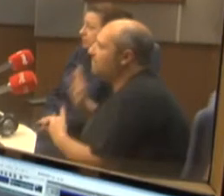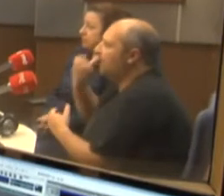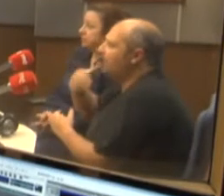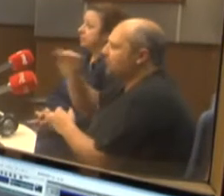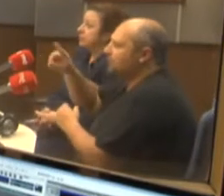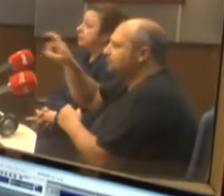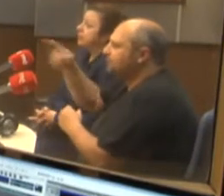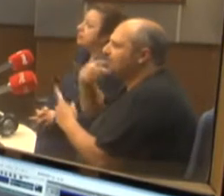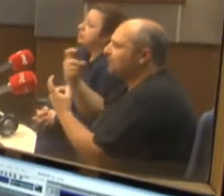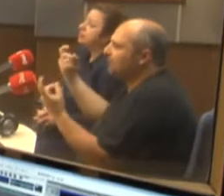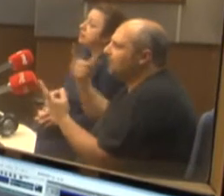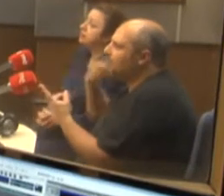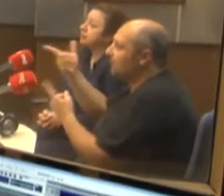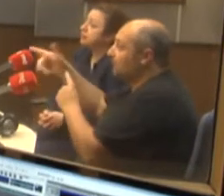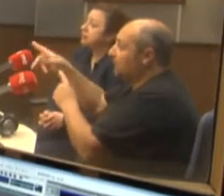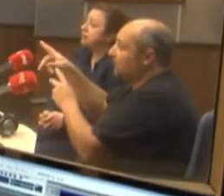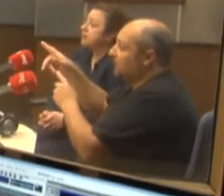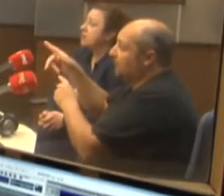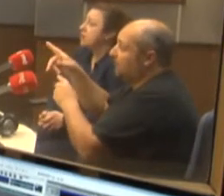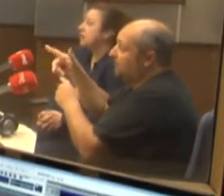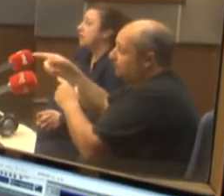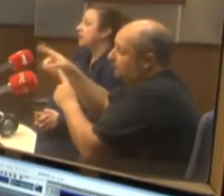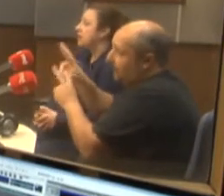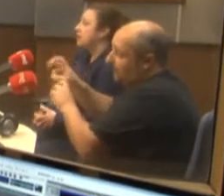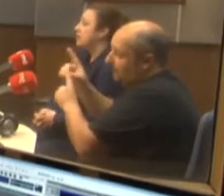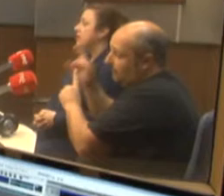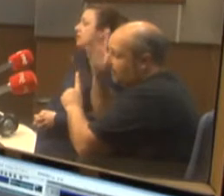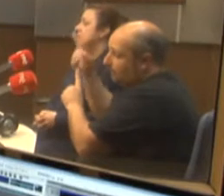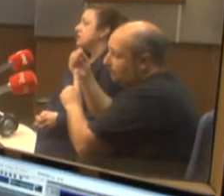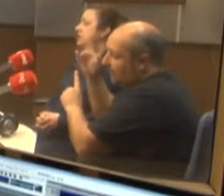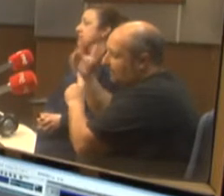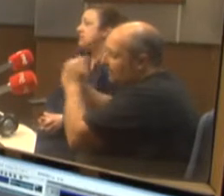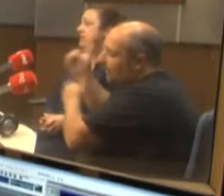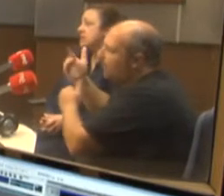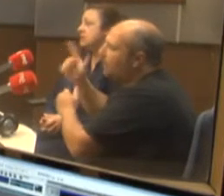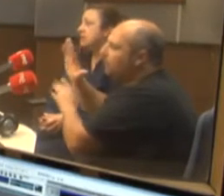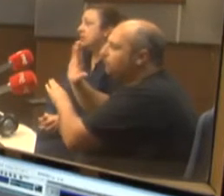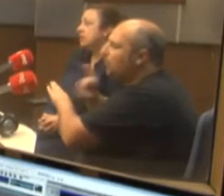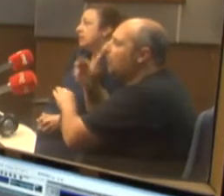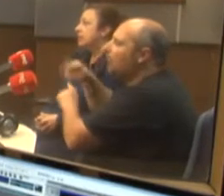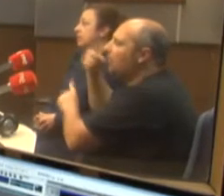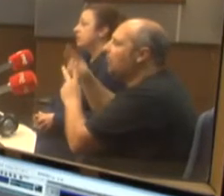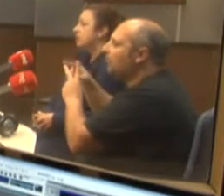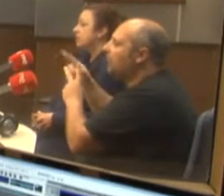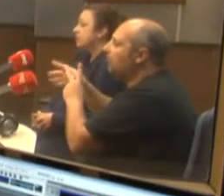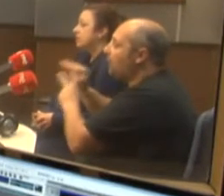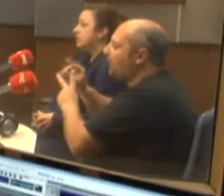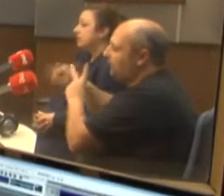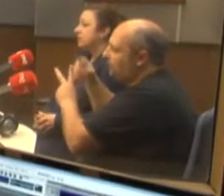necesario, una vez que esta etapa se supere, de dar formación al personal